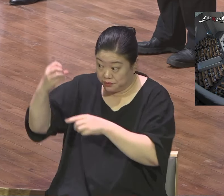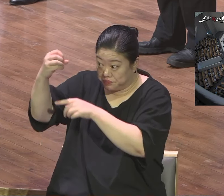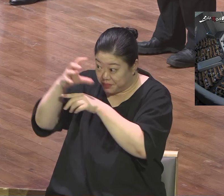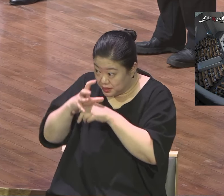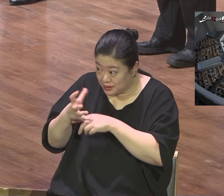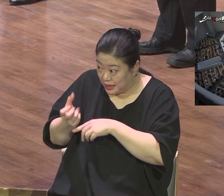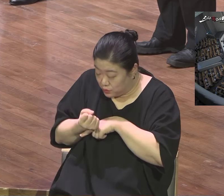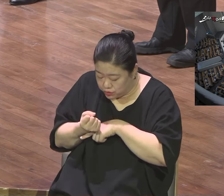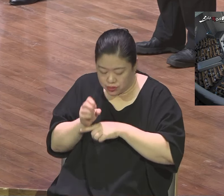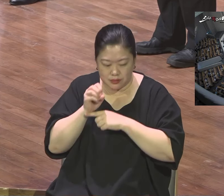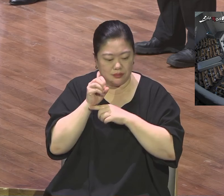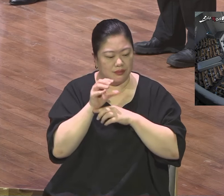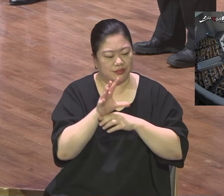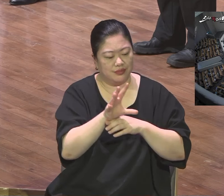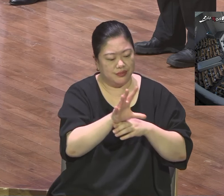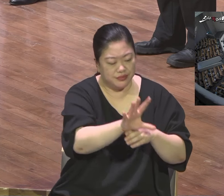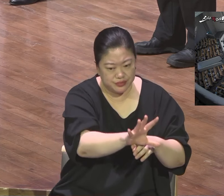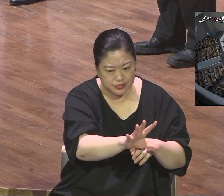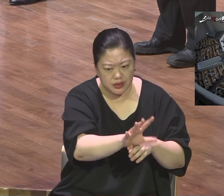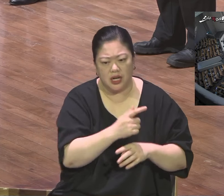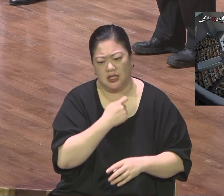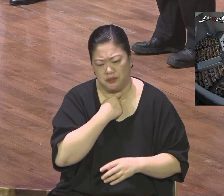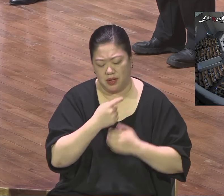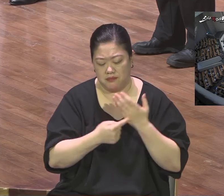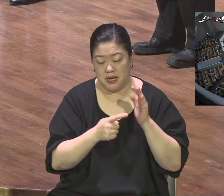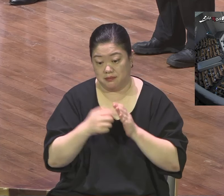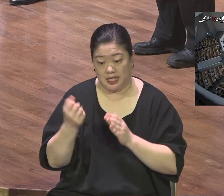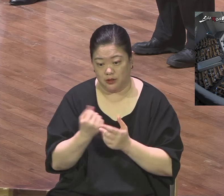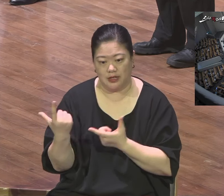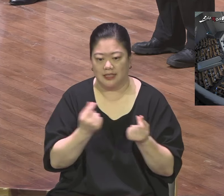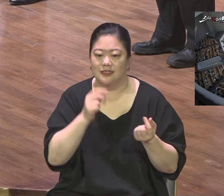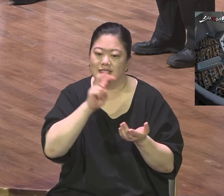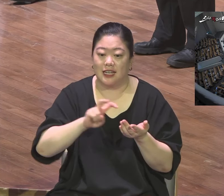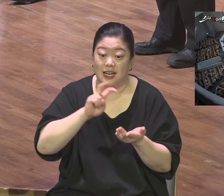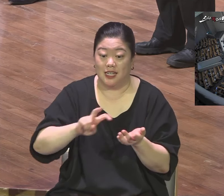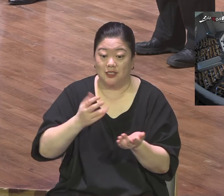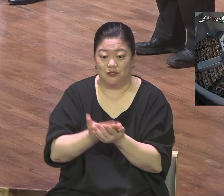임하도록 기도하는 마음을 가지고 함께 찬양하겠습니다.